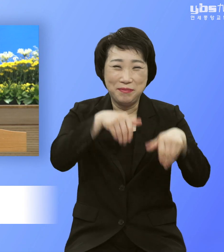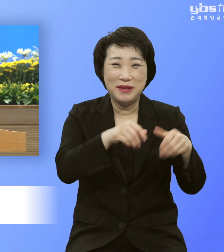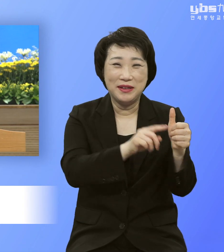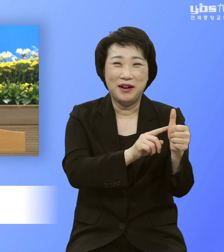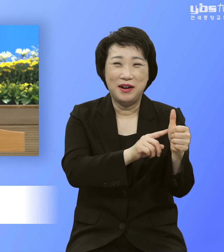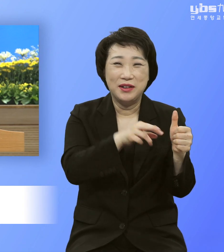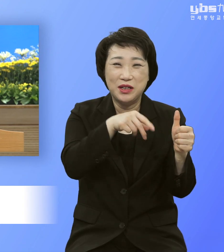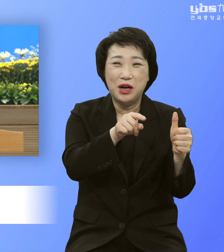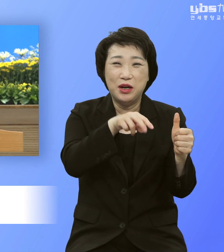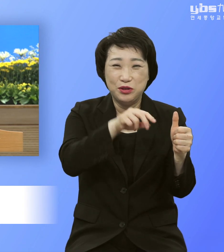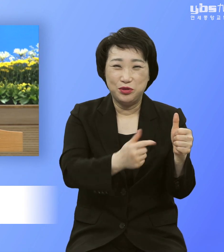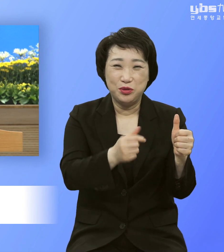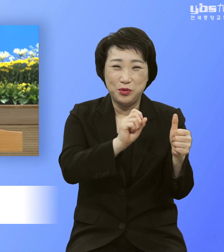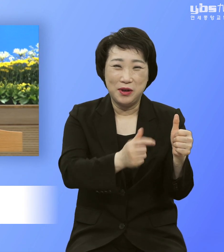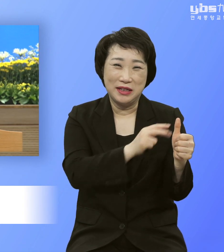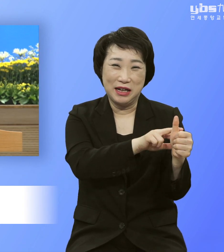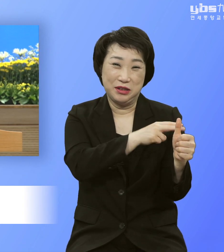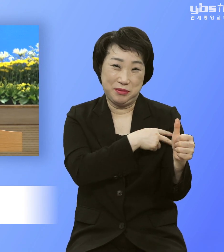앞에